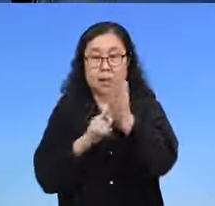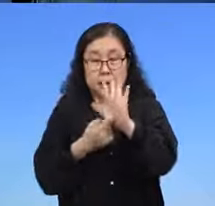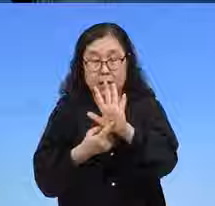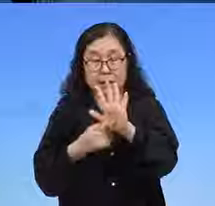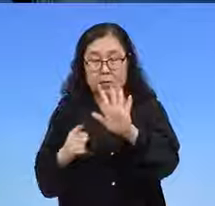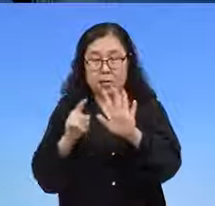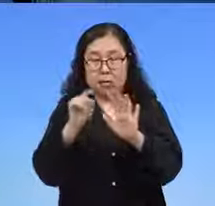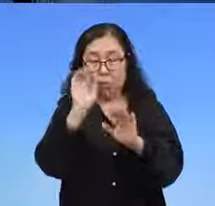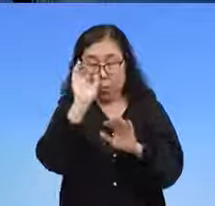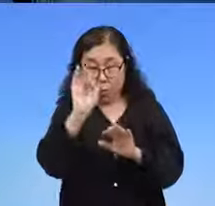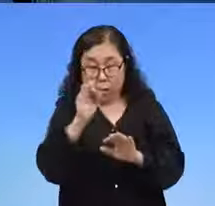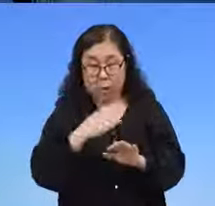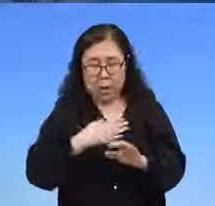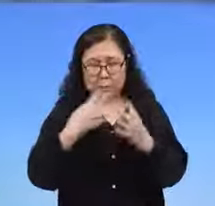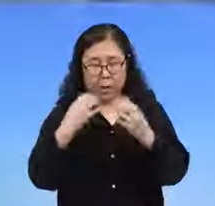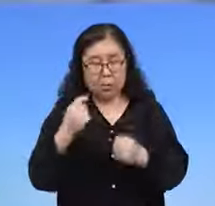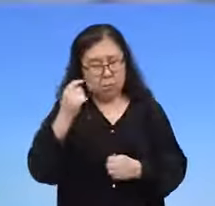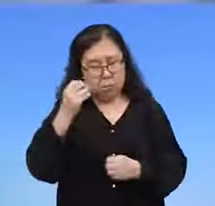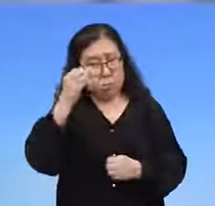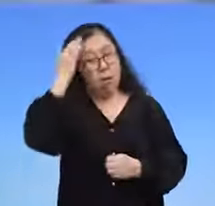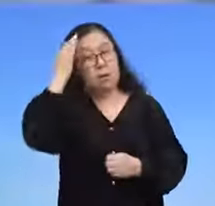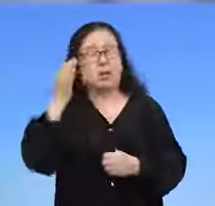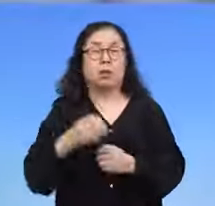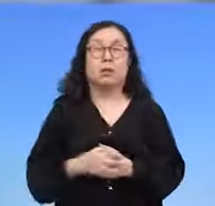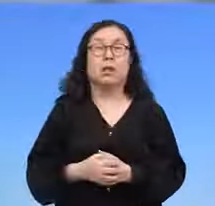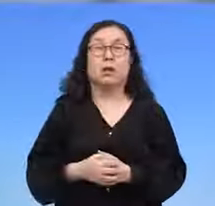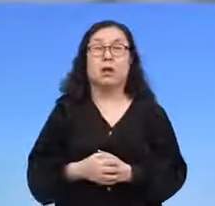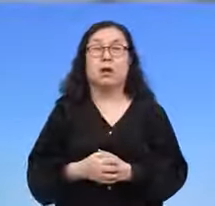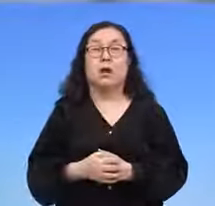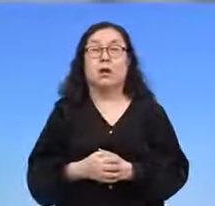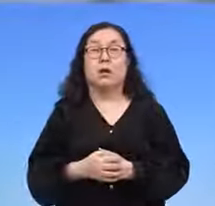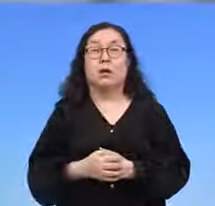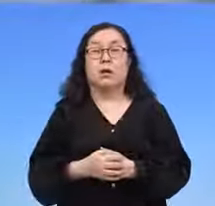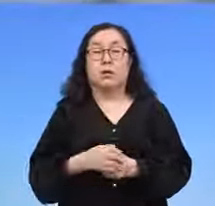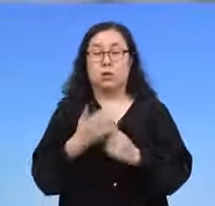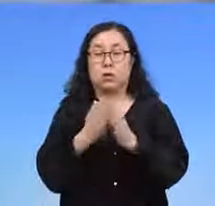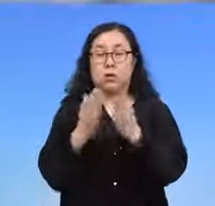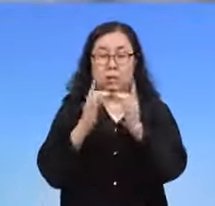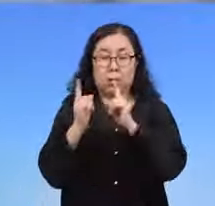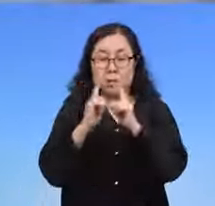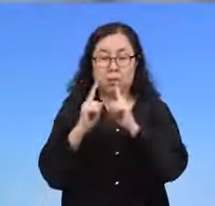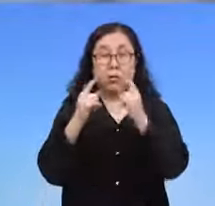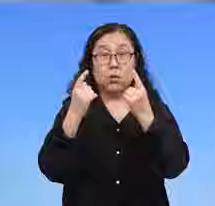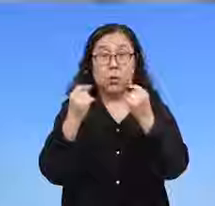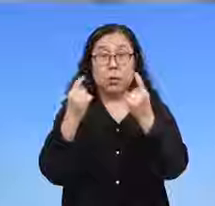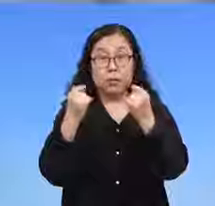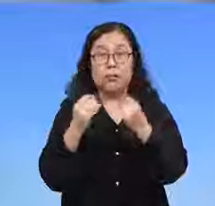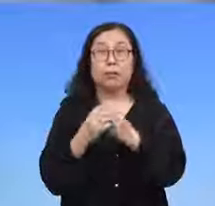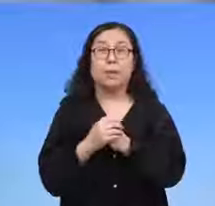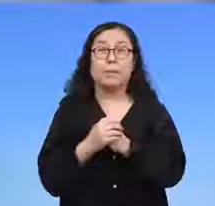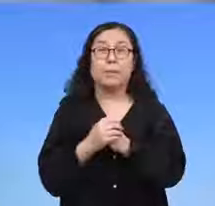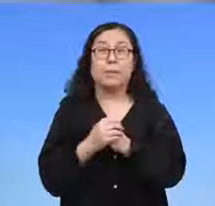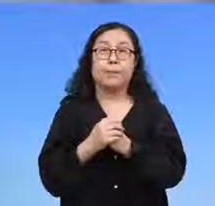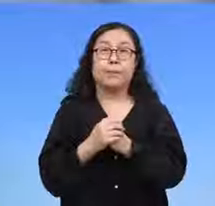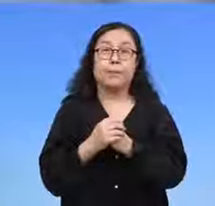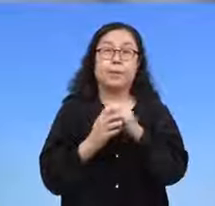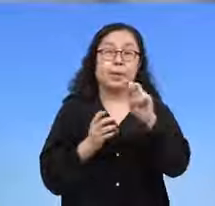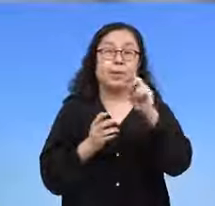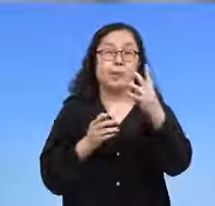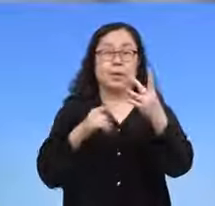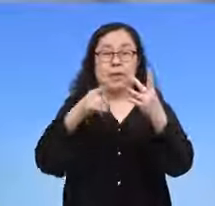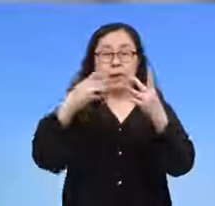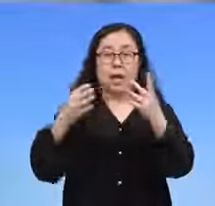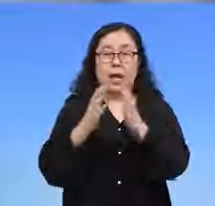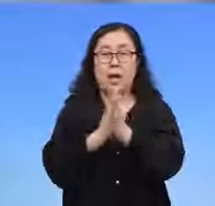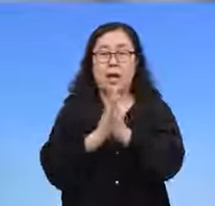굉장히 중요한 의미를 깨달았습니다. 그러고 보니까요, 오늘 본문도 마찬가지예요. 24절에서 그들이